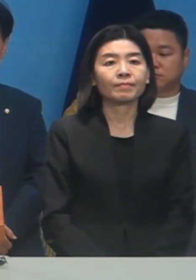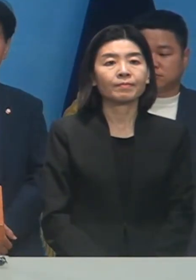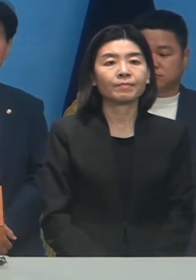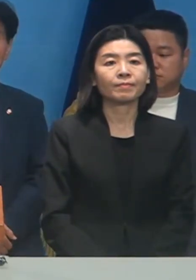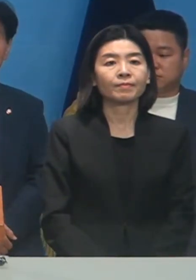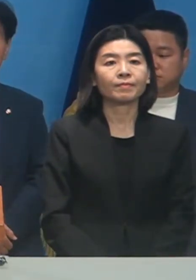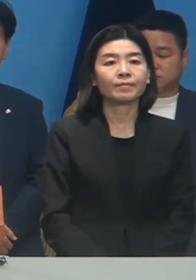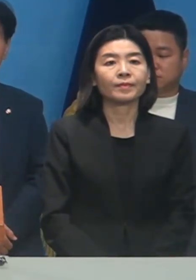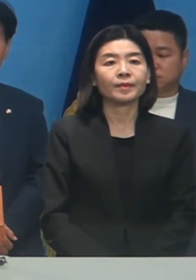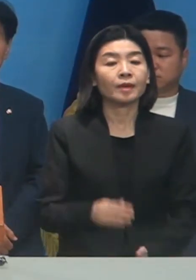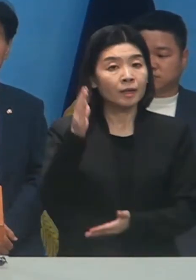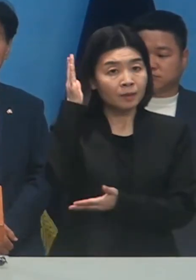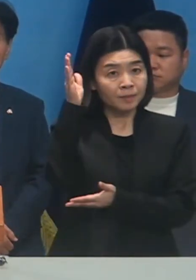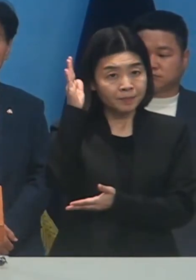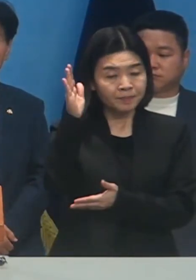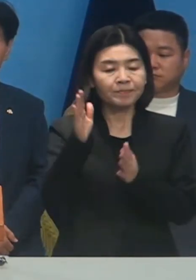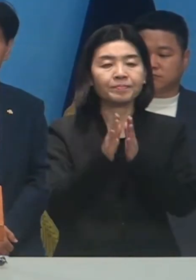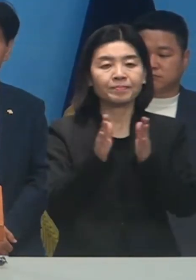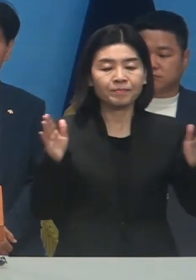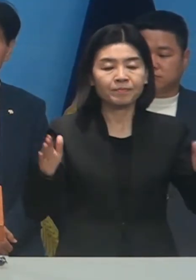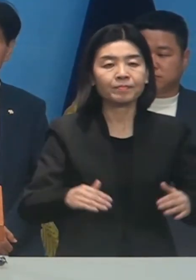지지 발언 시작하겠습니다.